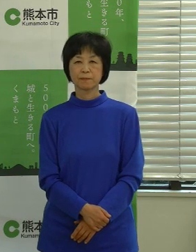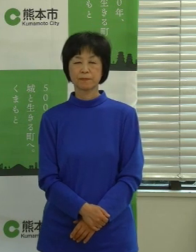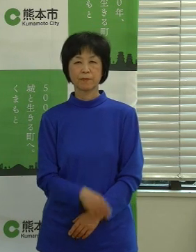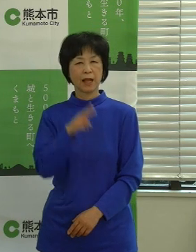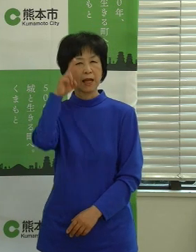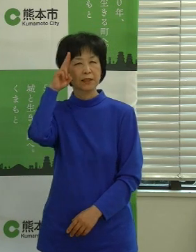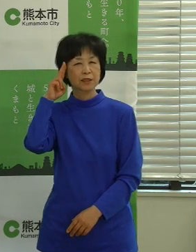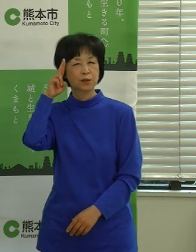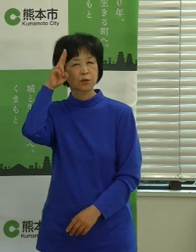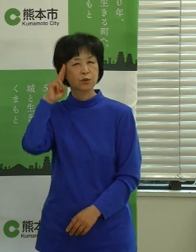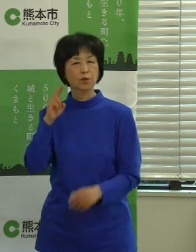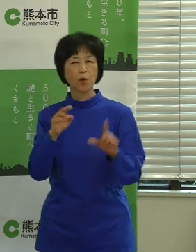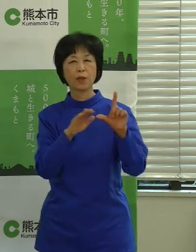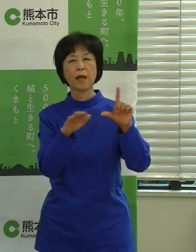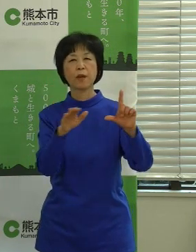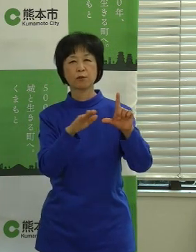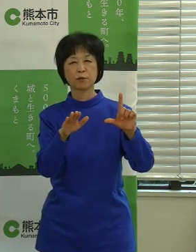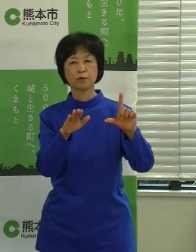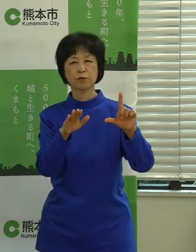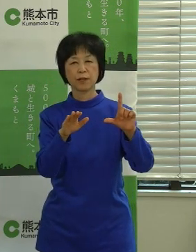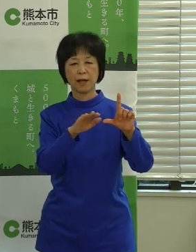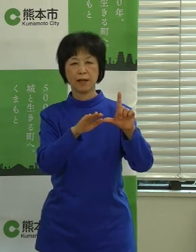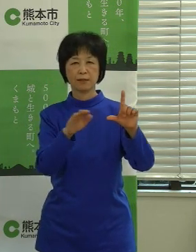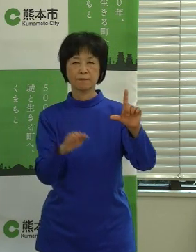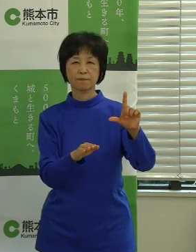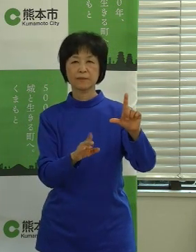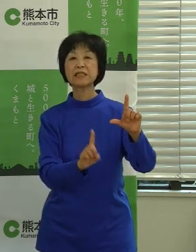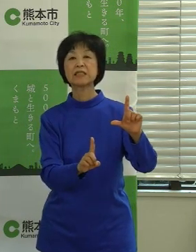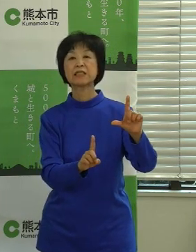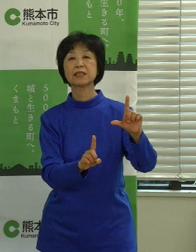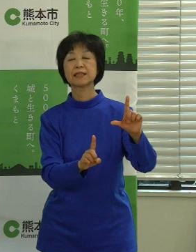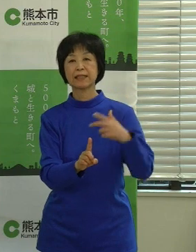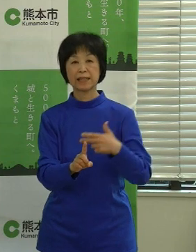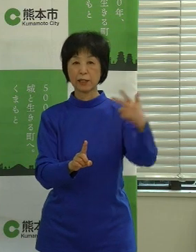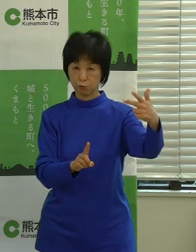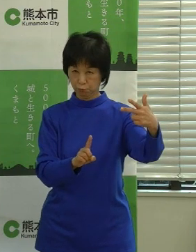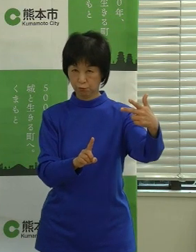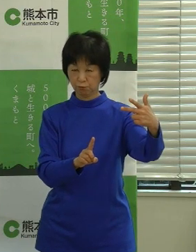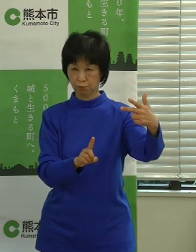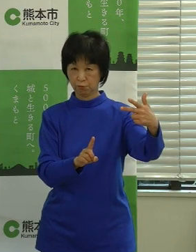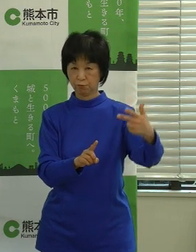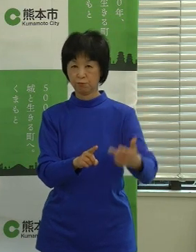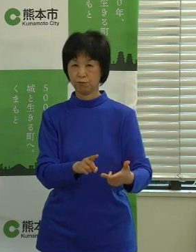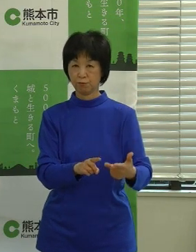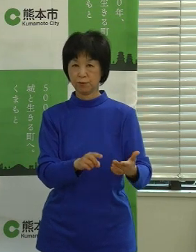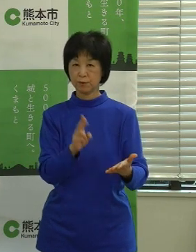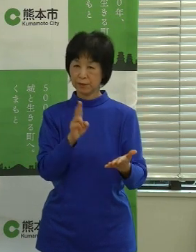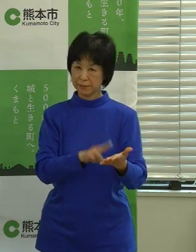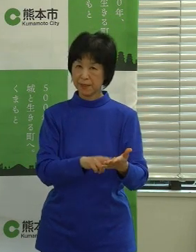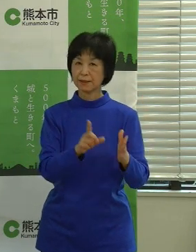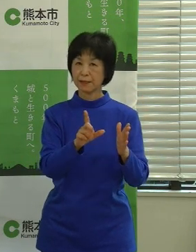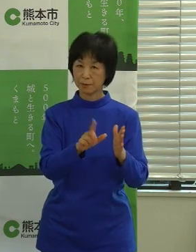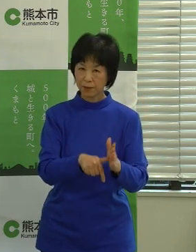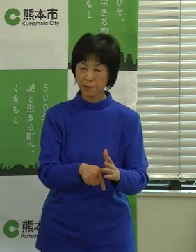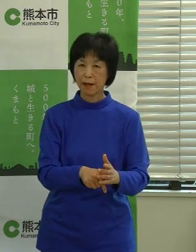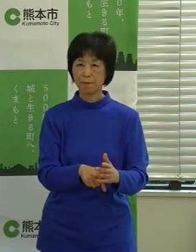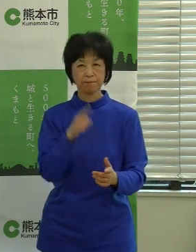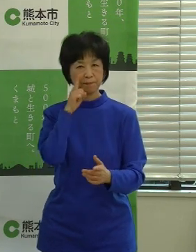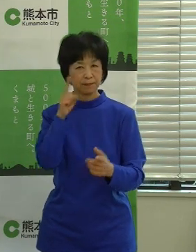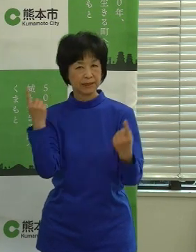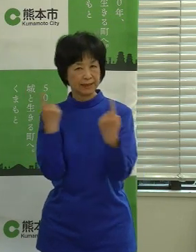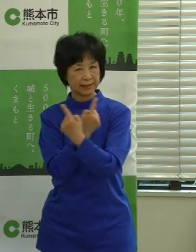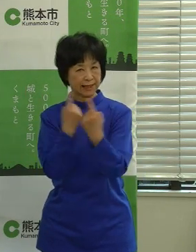があの来週1というふうに下がればですね、おそらくいろんな制限もまた見直しをして、全面的